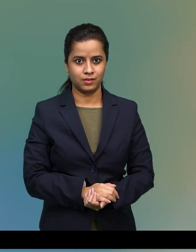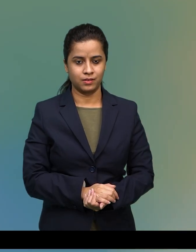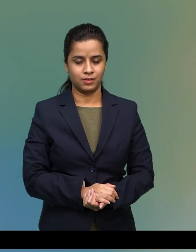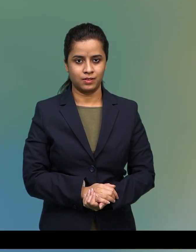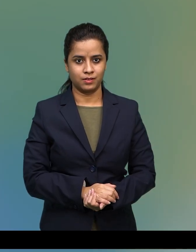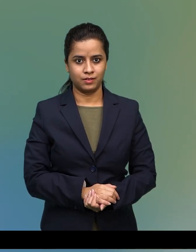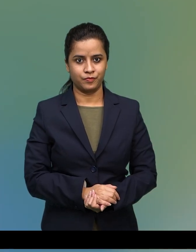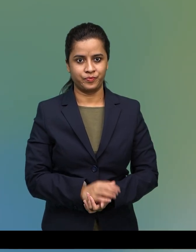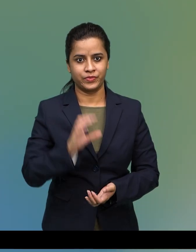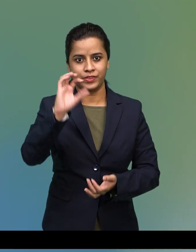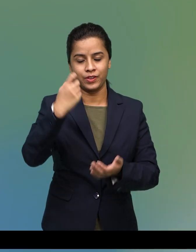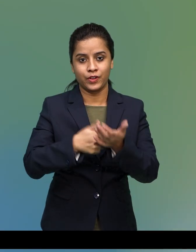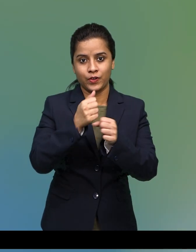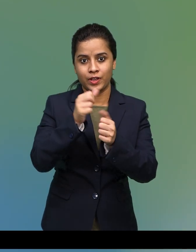यात प्रथिने,